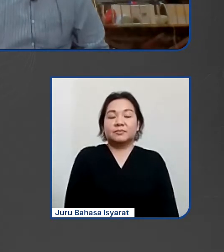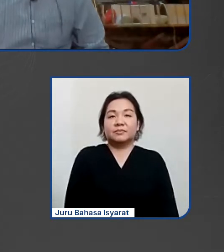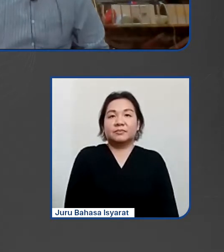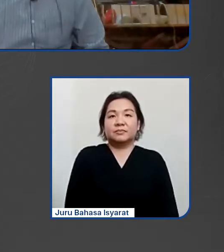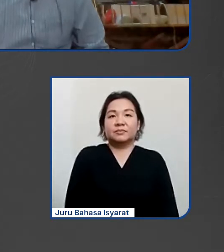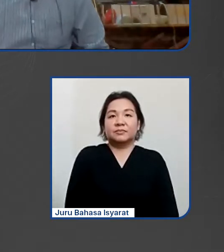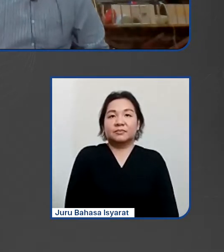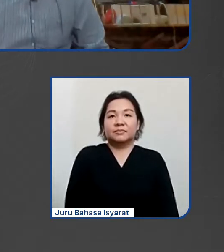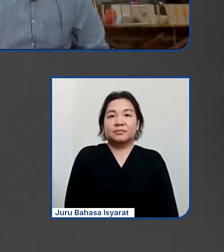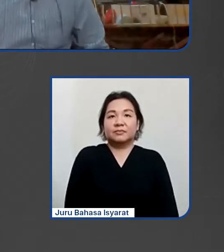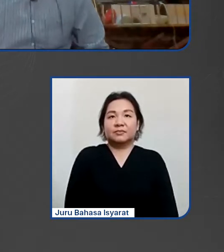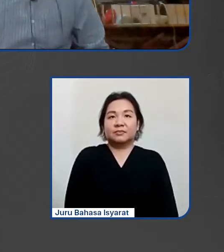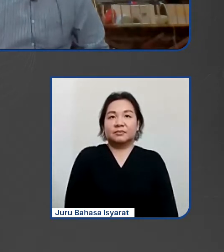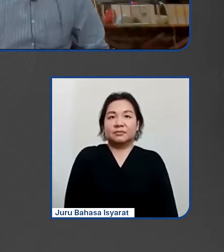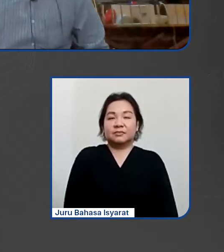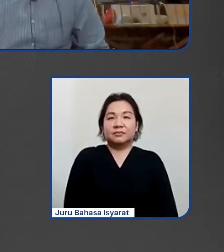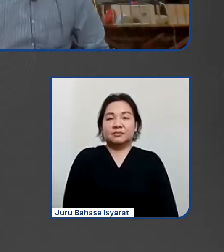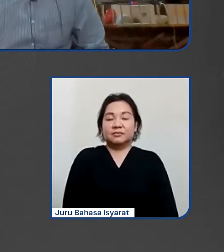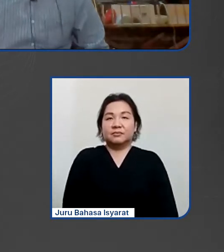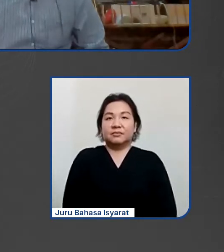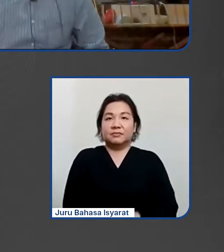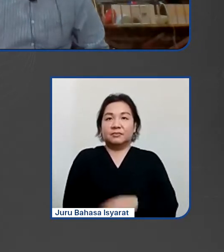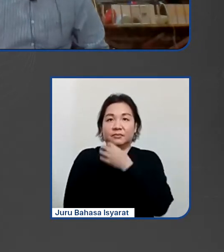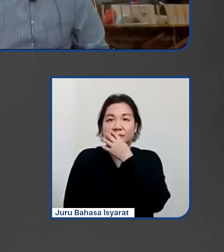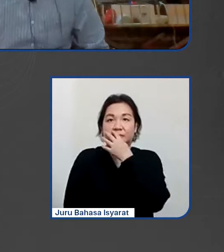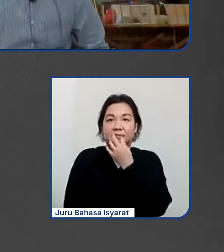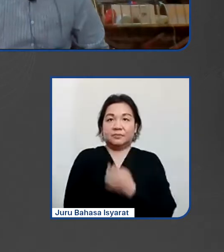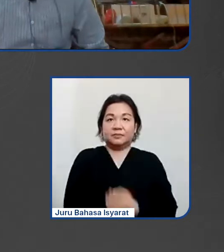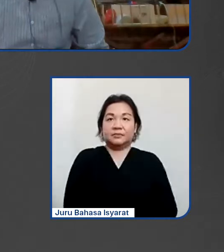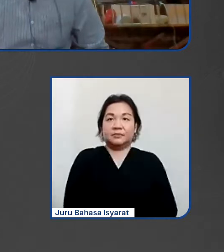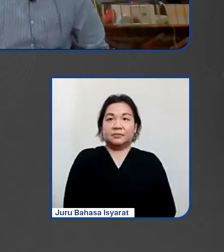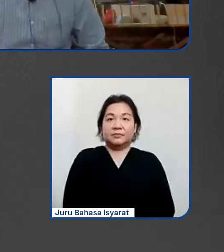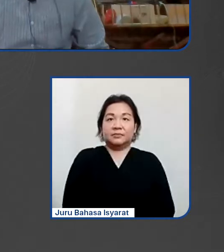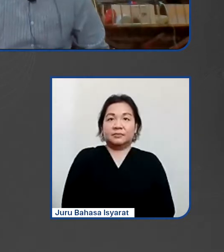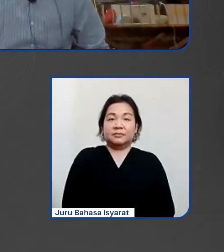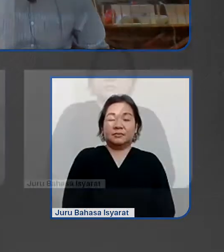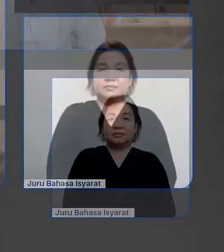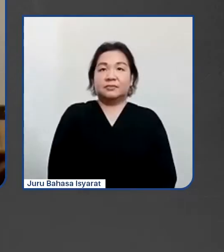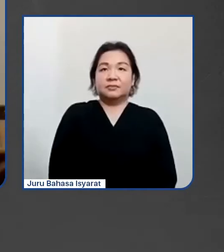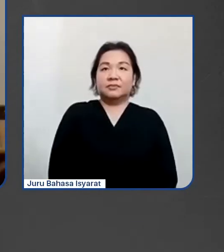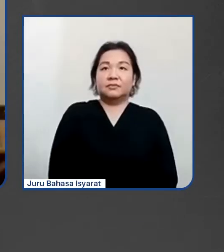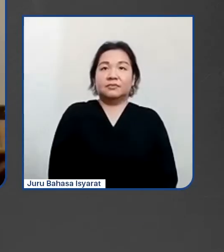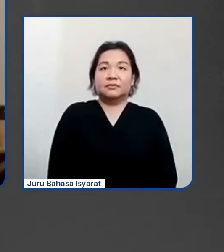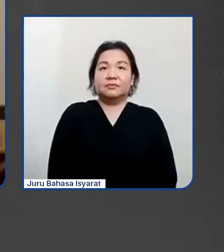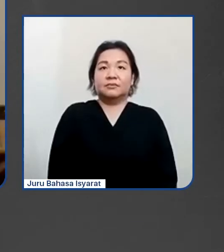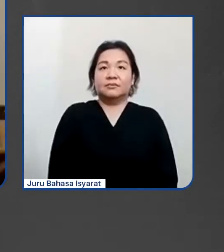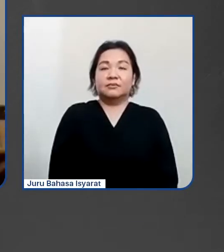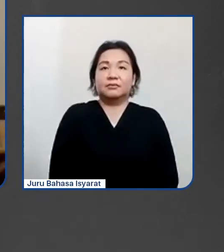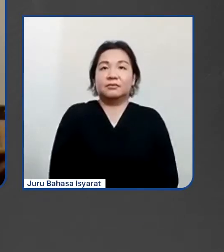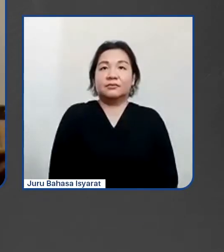Bagaimana solusi atau cara Mas Rian sendiri untuk mengatasi hambatan tersebut?